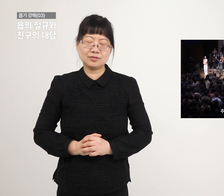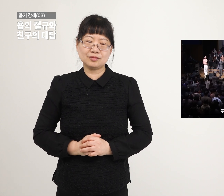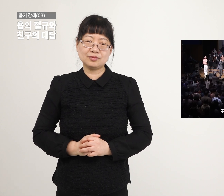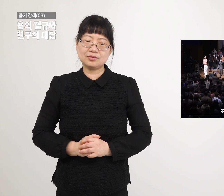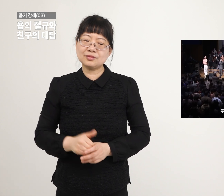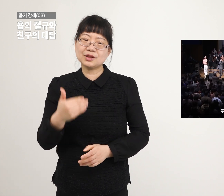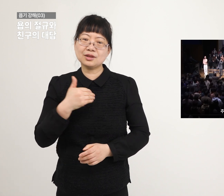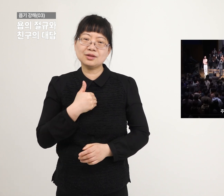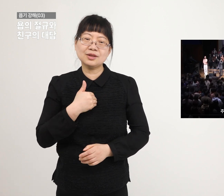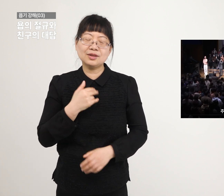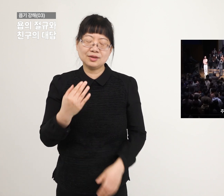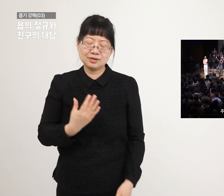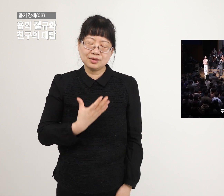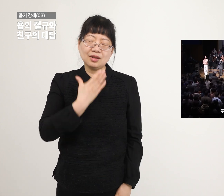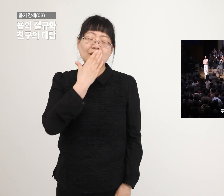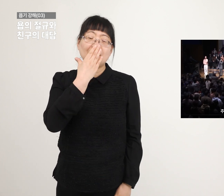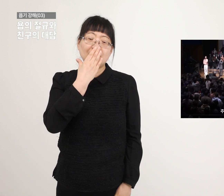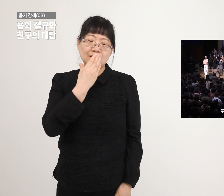나의